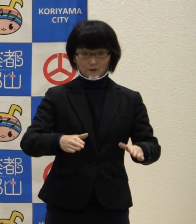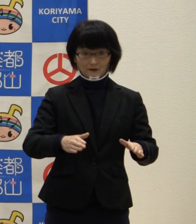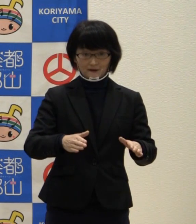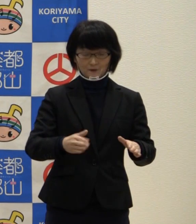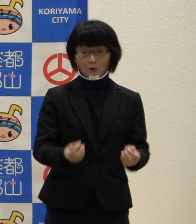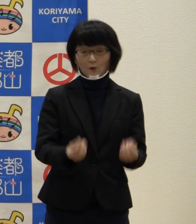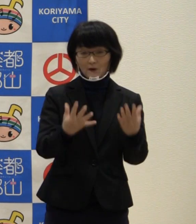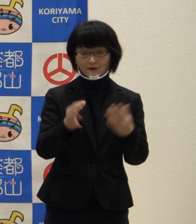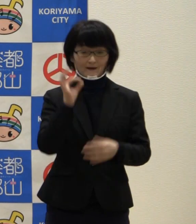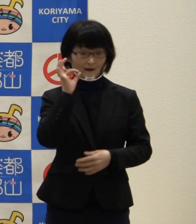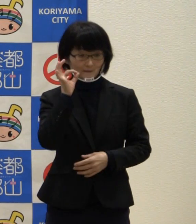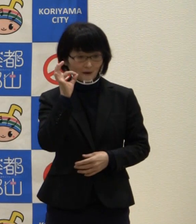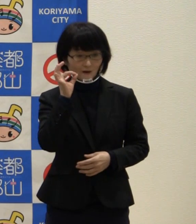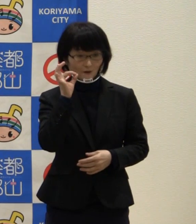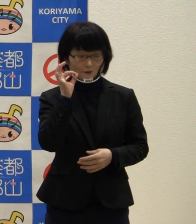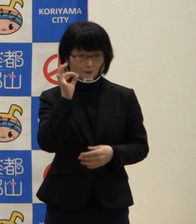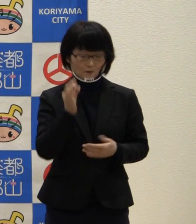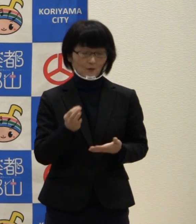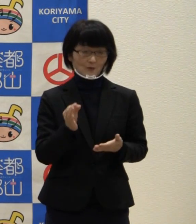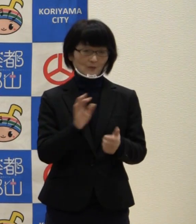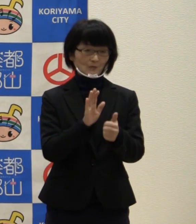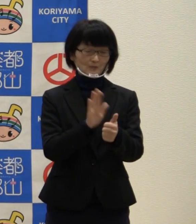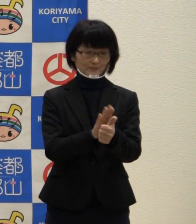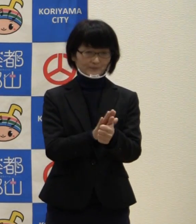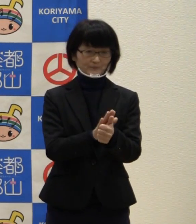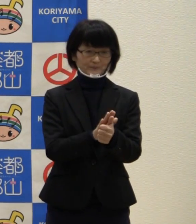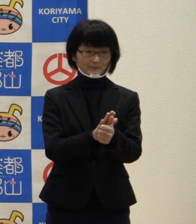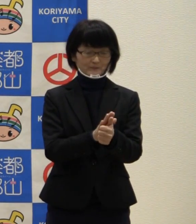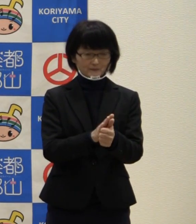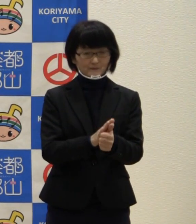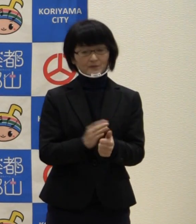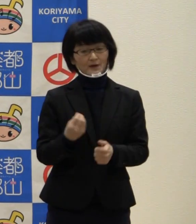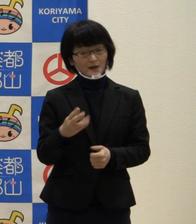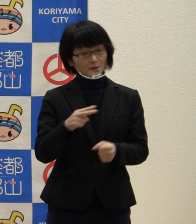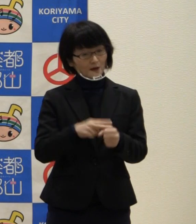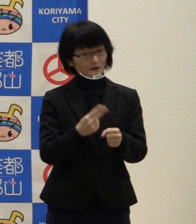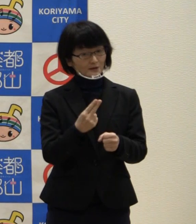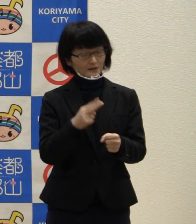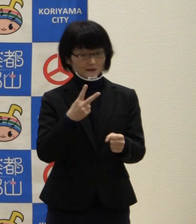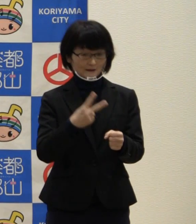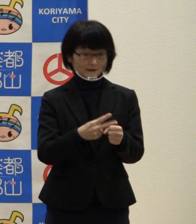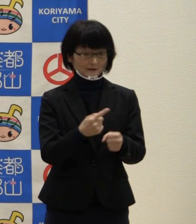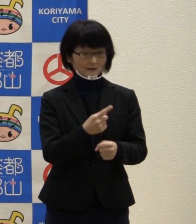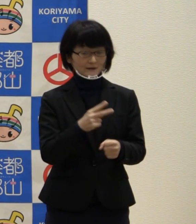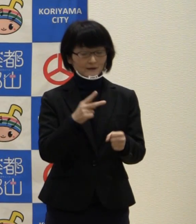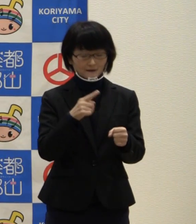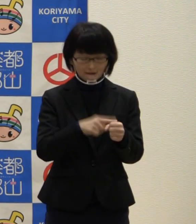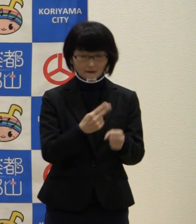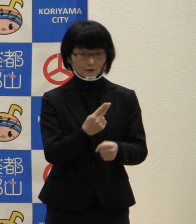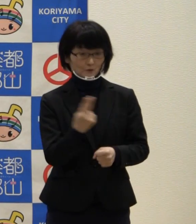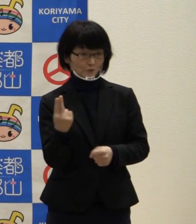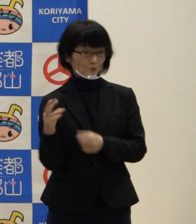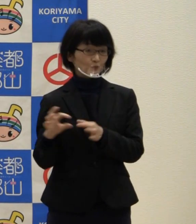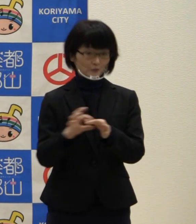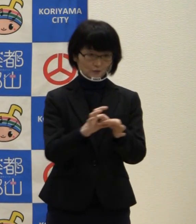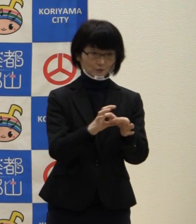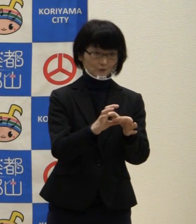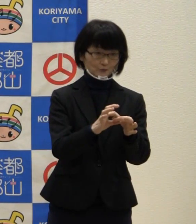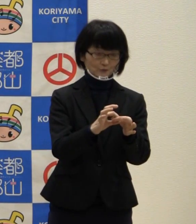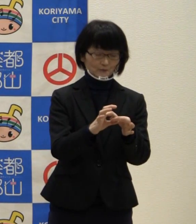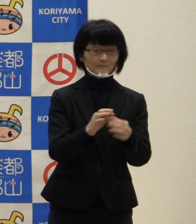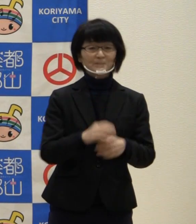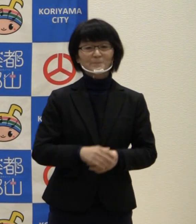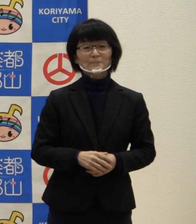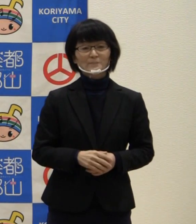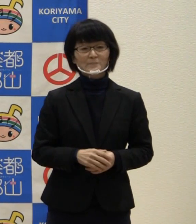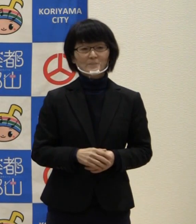米887と、これは令和2年度に続くものでございますが、ぜひ浅香米で